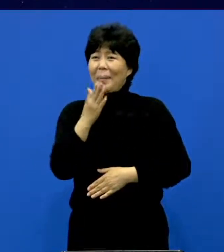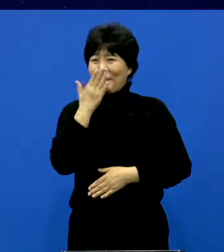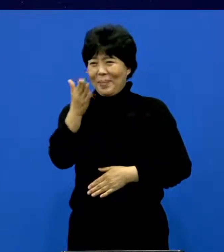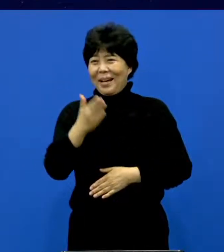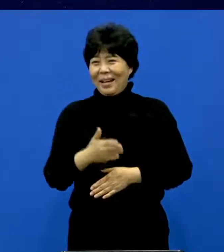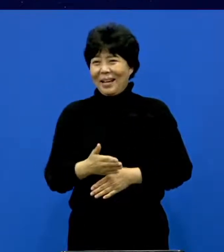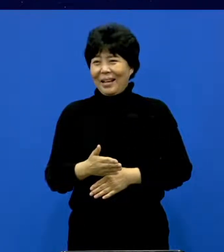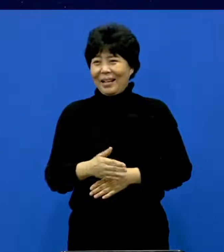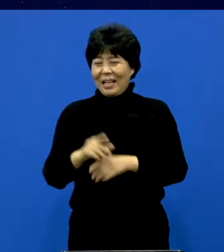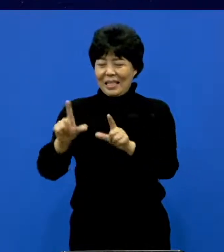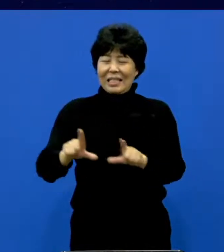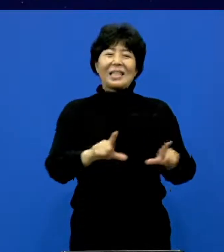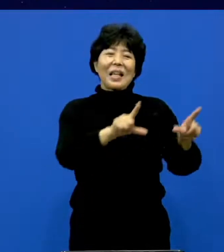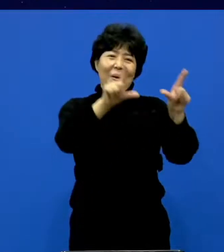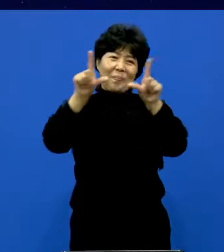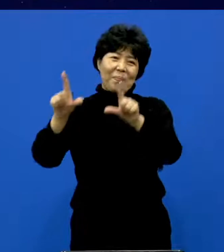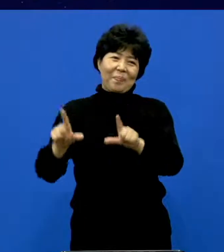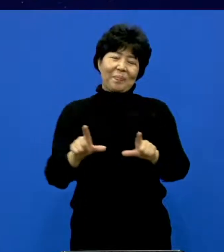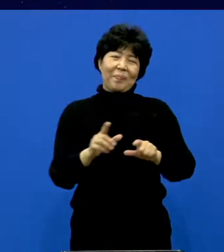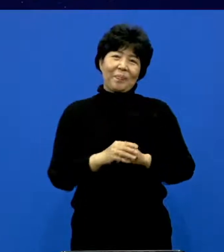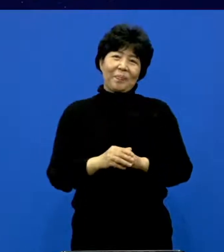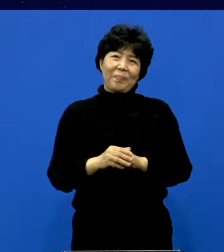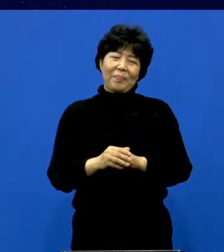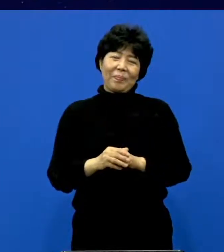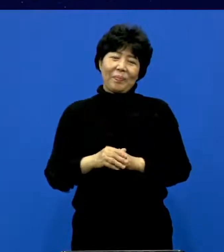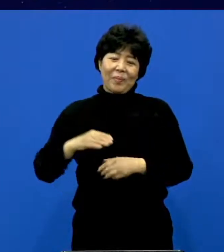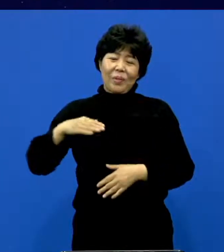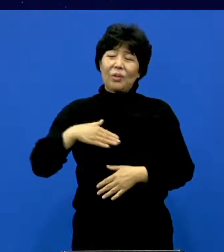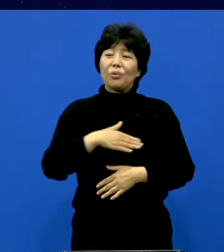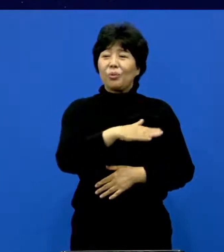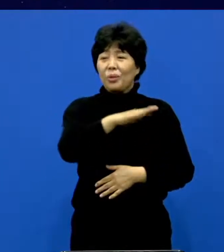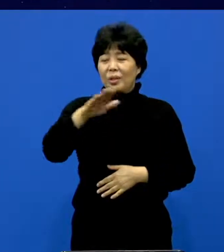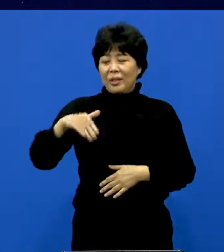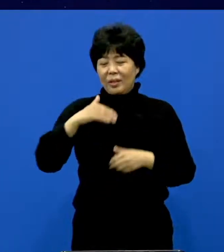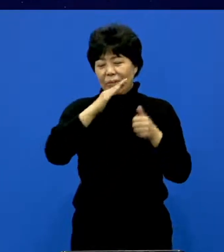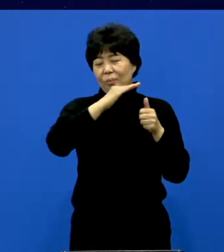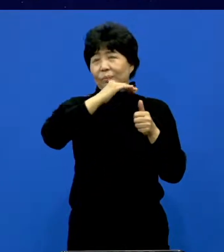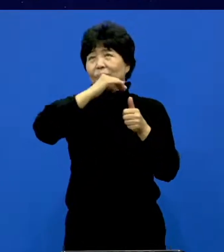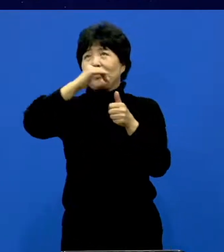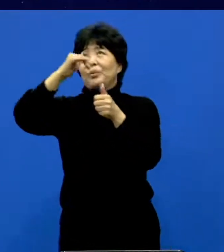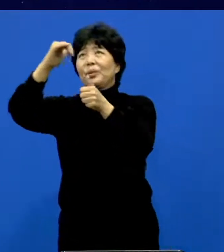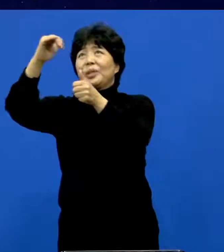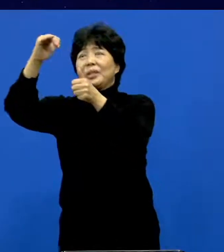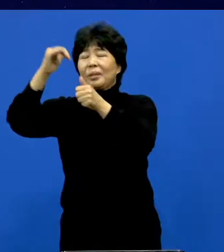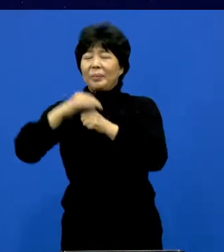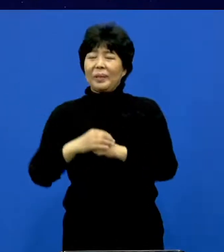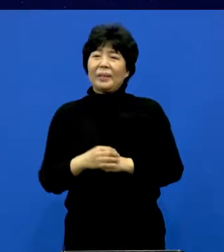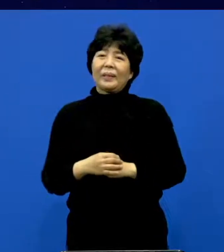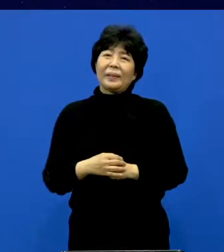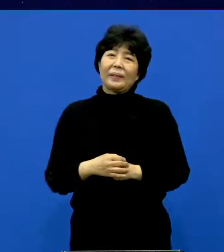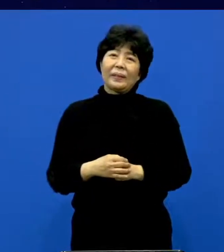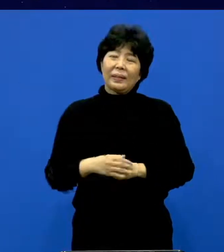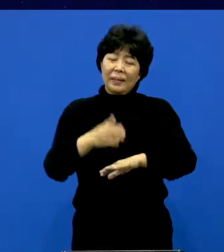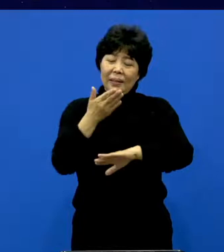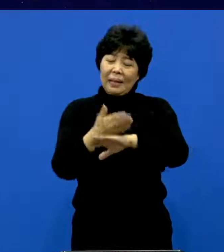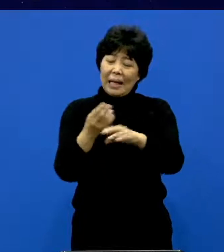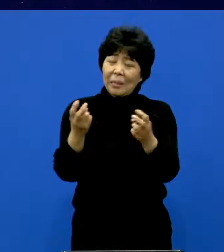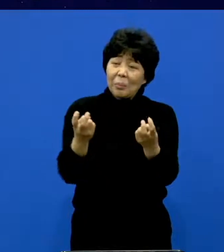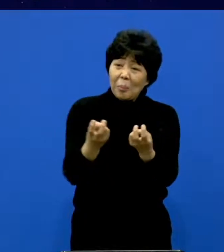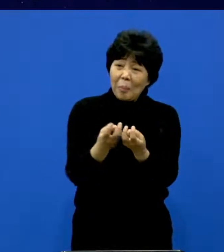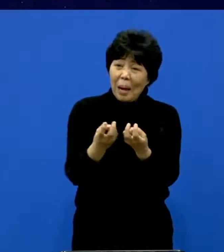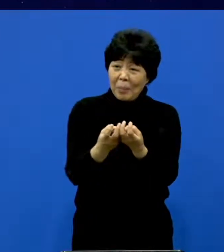있는 삶이기 때문에 우리를 그곳으로 부르셨다는 거예요. 다른 방식으로, 다른 원리로